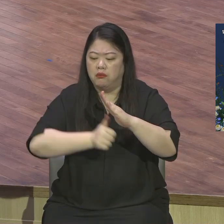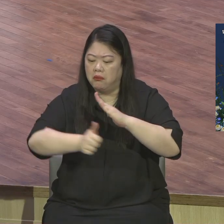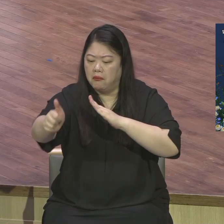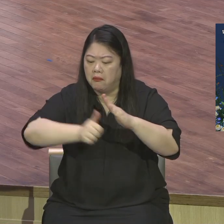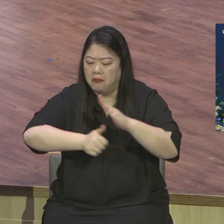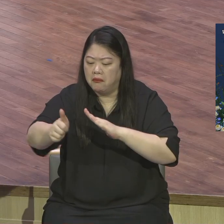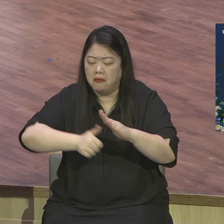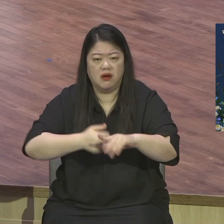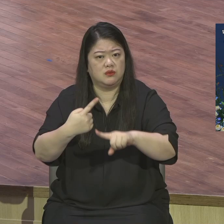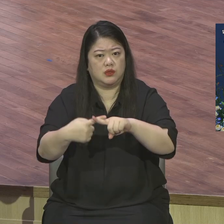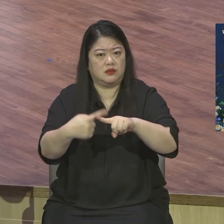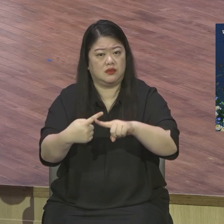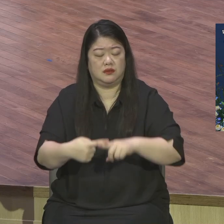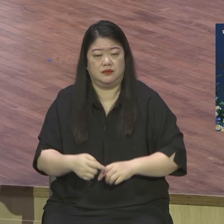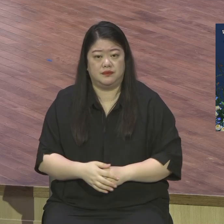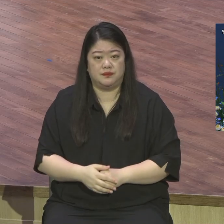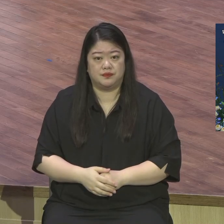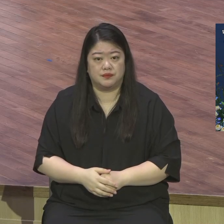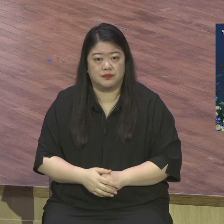참 불쌍한 사람들이죠.